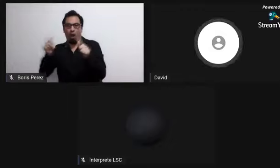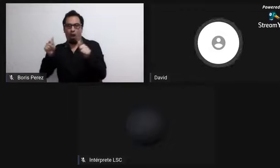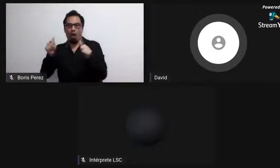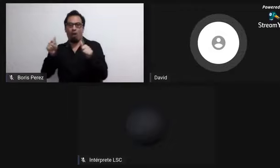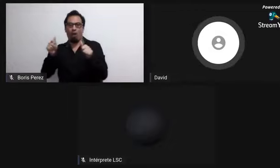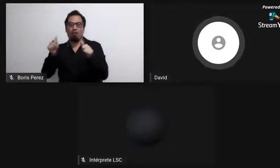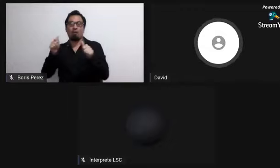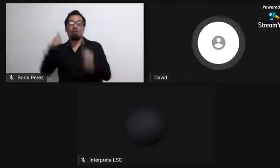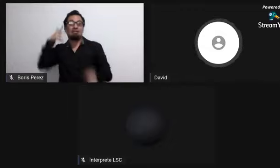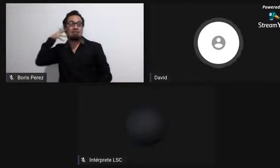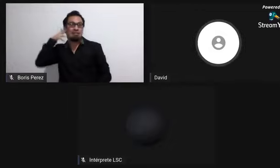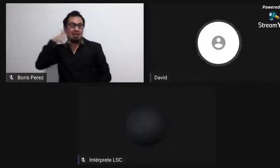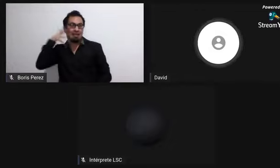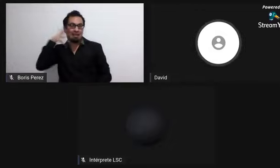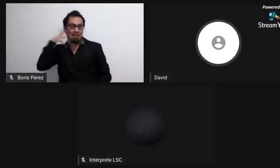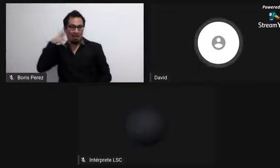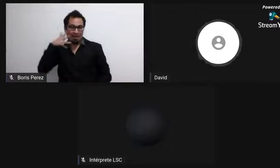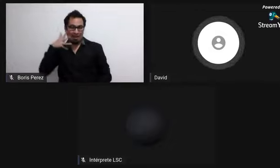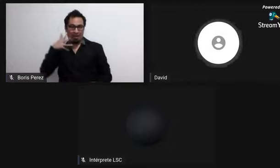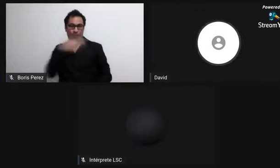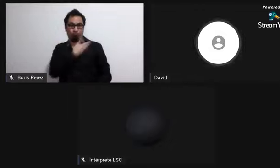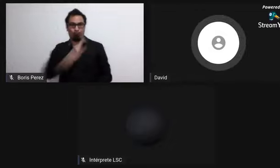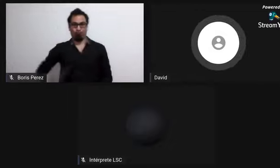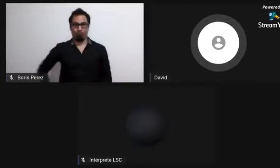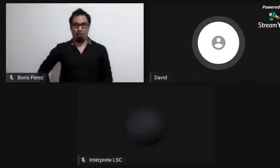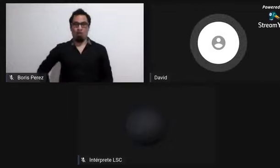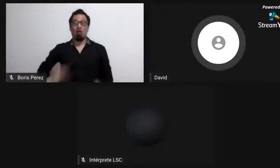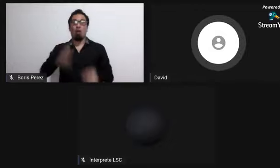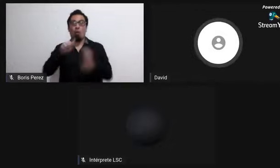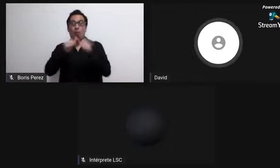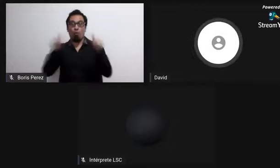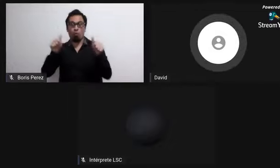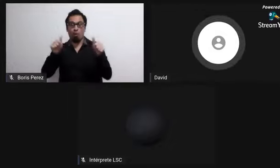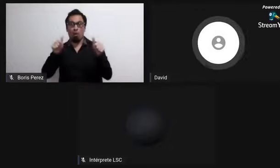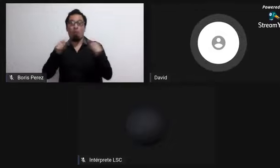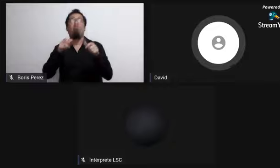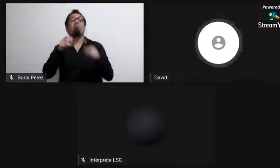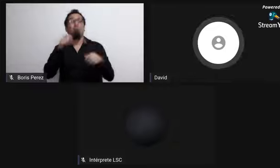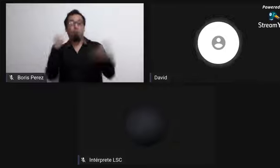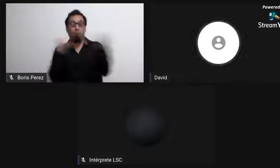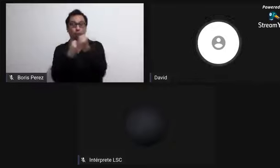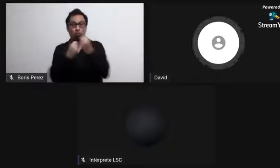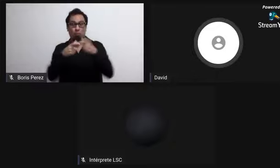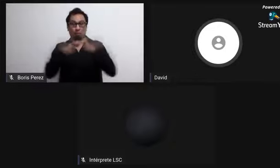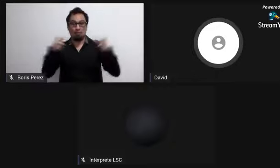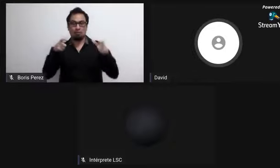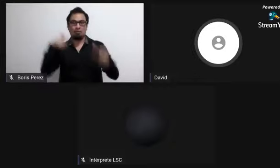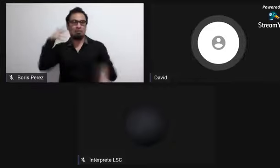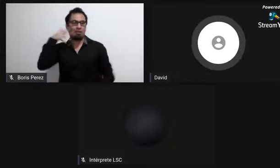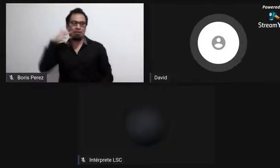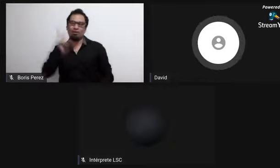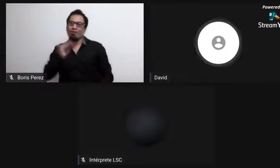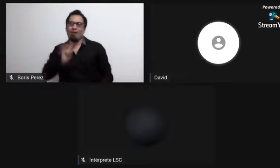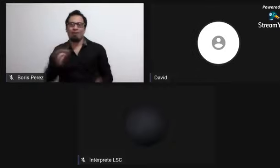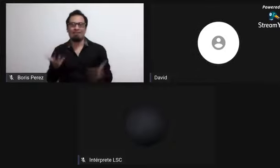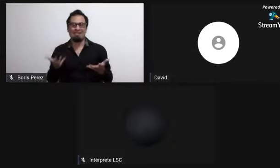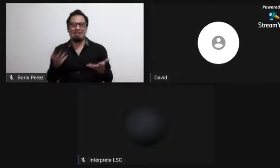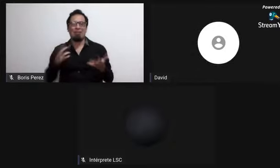Paula Santander, empiezan a haber algunos desacuerdos como vicepresidente con el comandante Simón